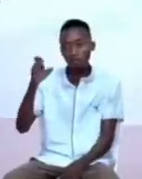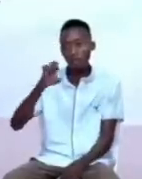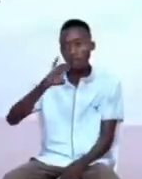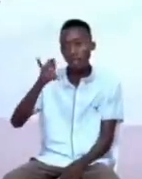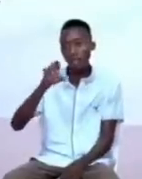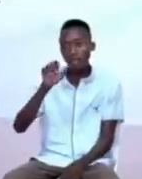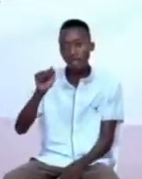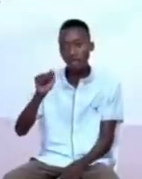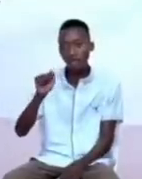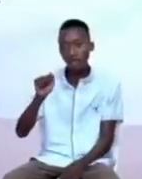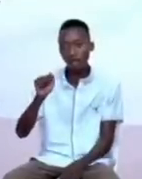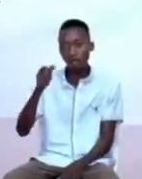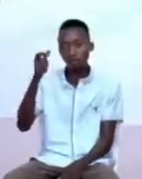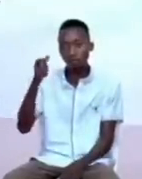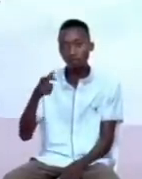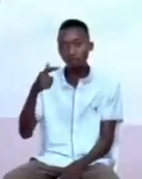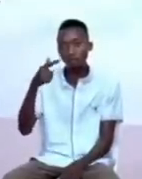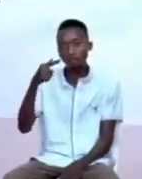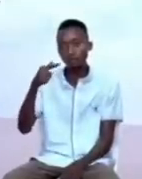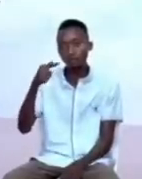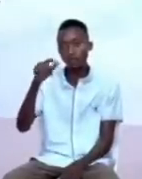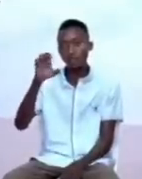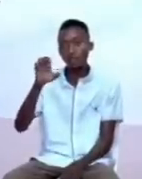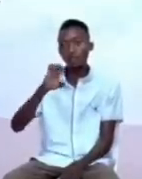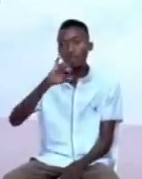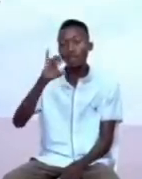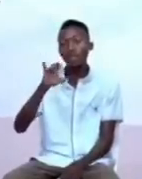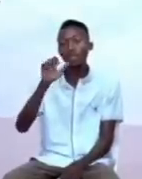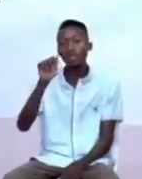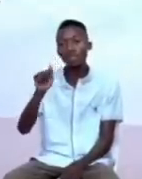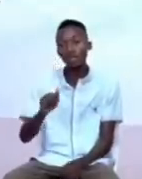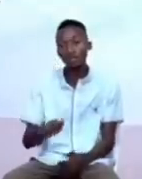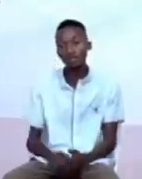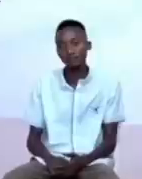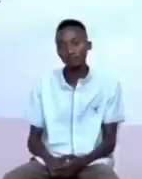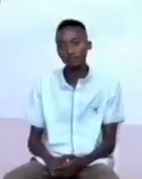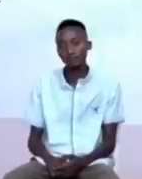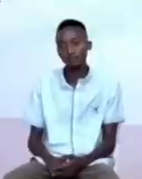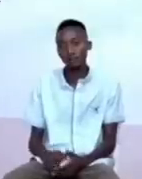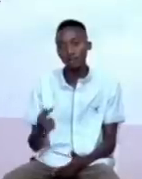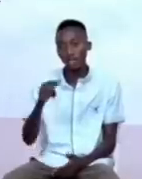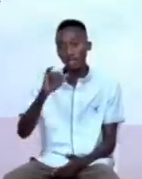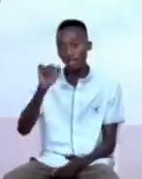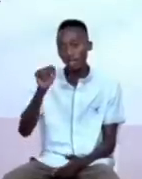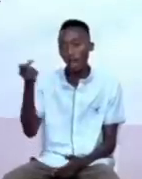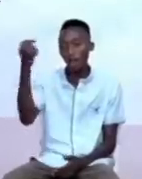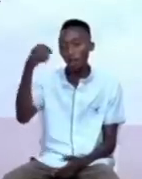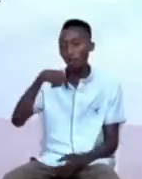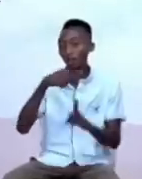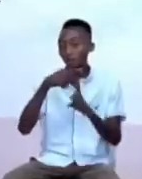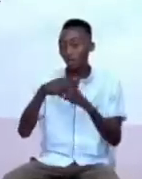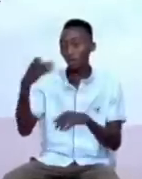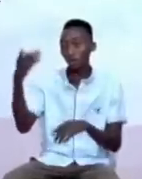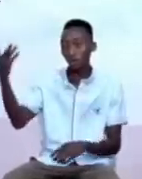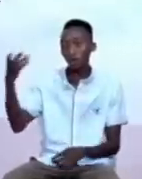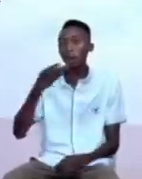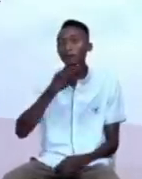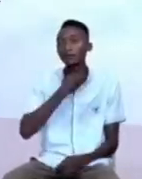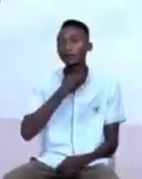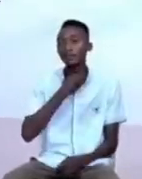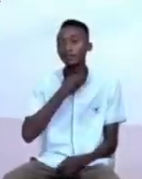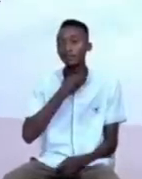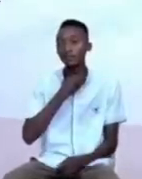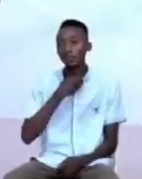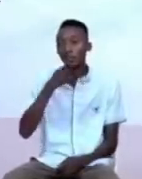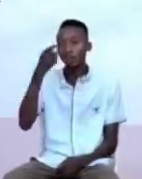Lakini kwa sababu tu siku moja alikuja ofisini pale Manzese wakati nachunga Manzese. Akazuiliwa na walinzi. Lakini akawambia walinzi mchungaji ni rafiki yangu. Akamwambia haiwezekani